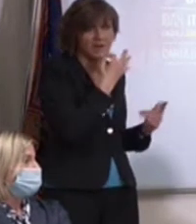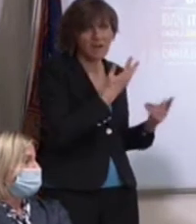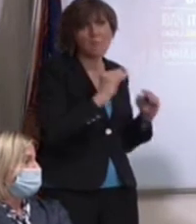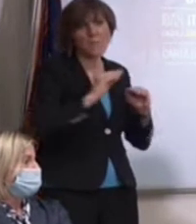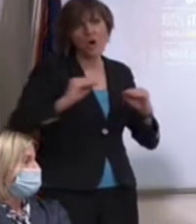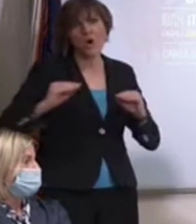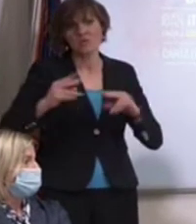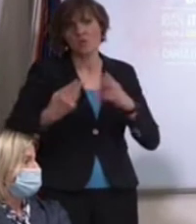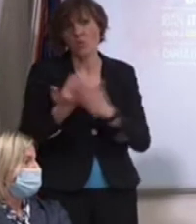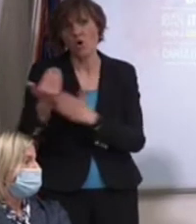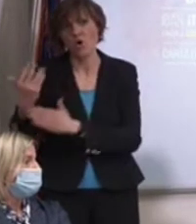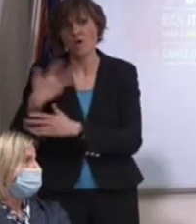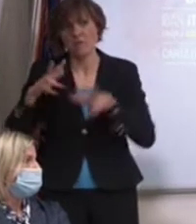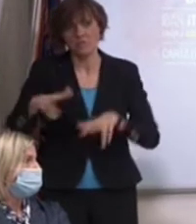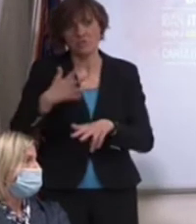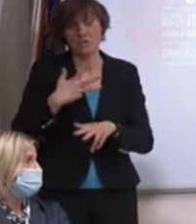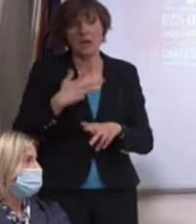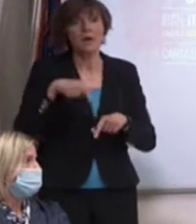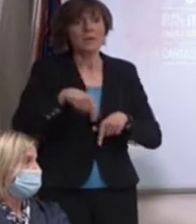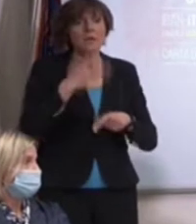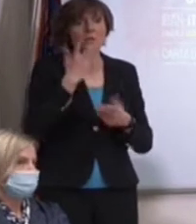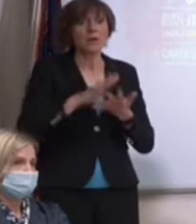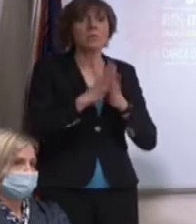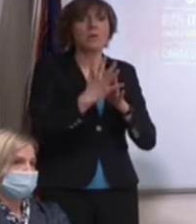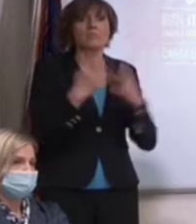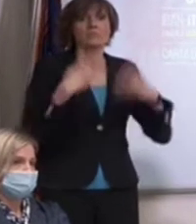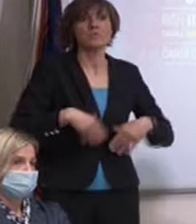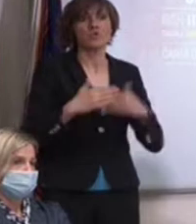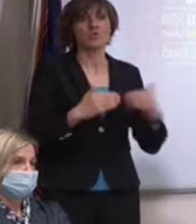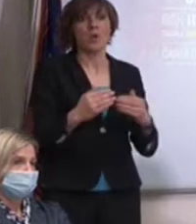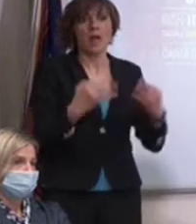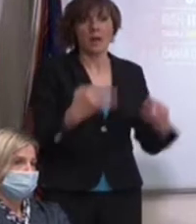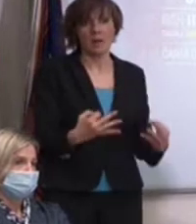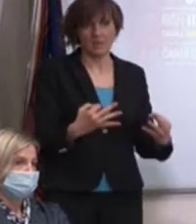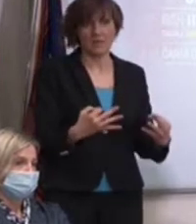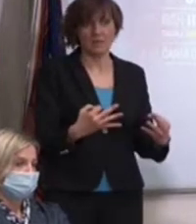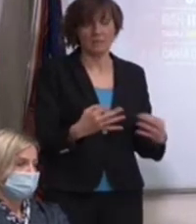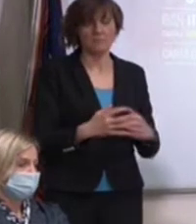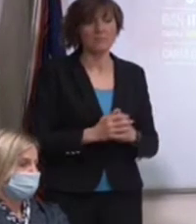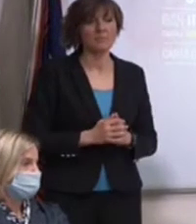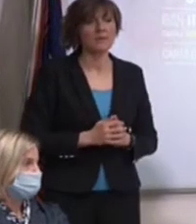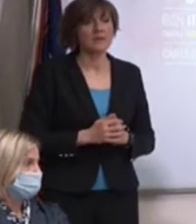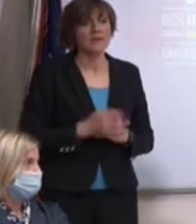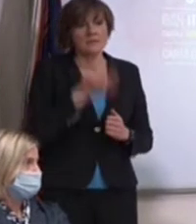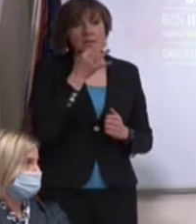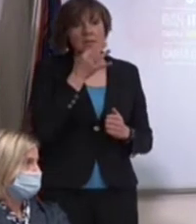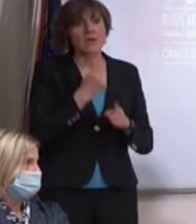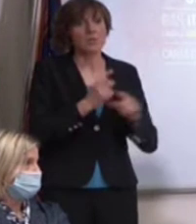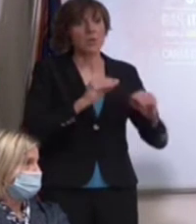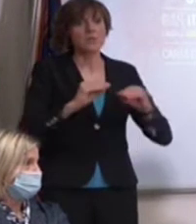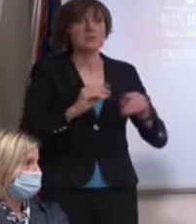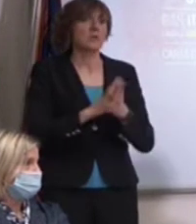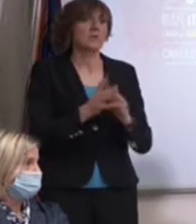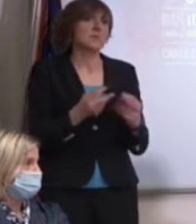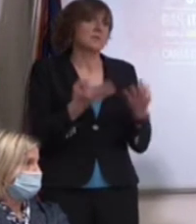della donna la regione veneto ha deciso di eseguire i tamponi anche a tutte le altre badanti che in futuro arriveranno in veneto dai loro paesi